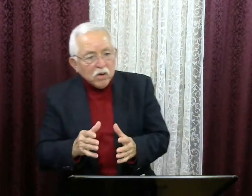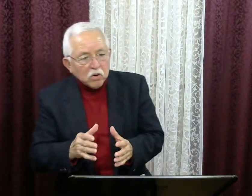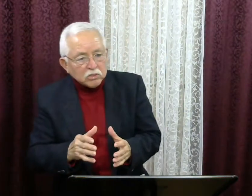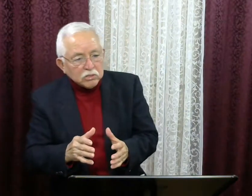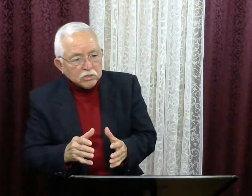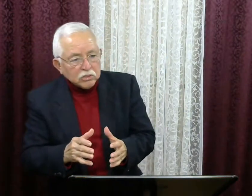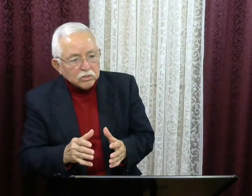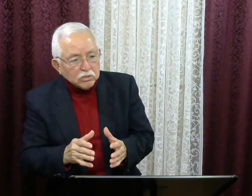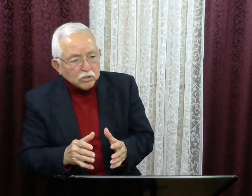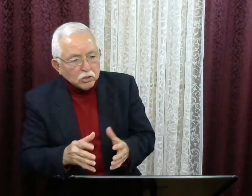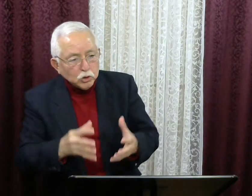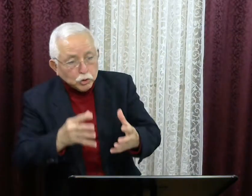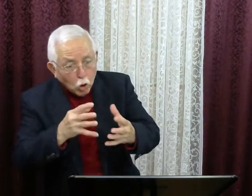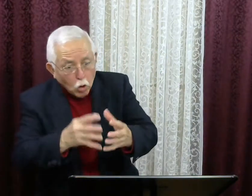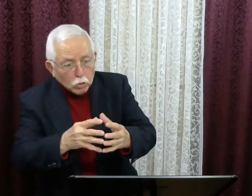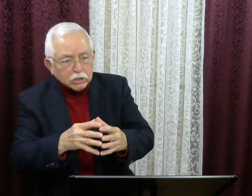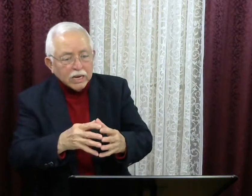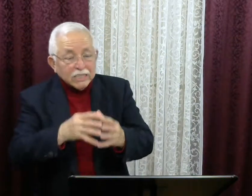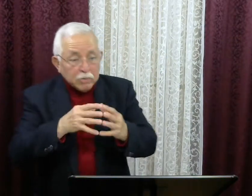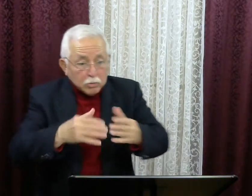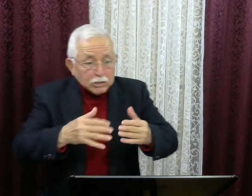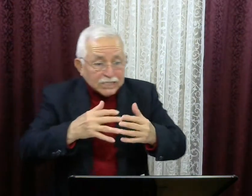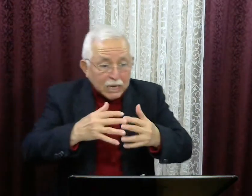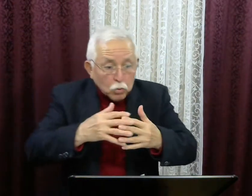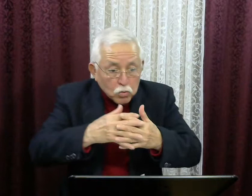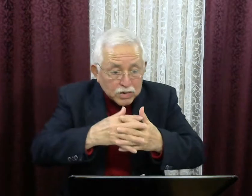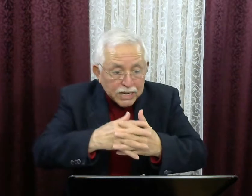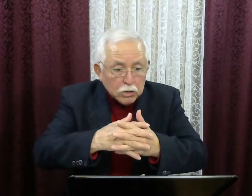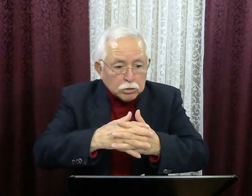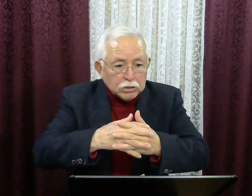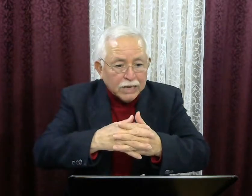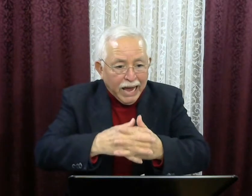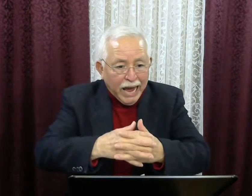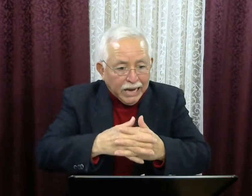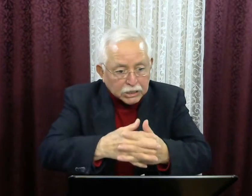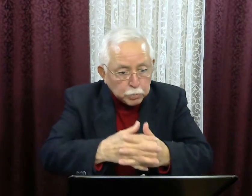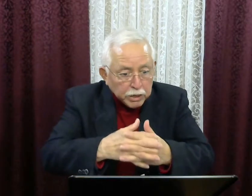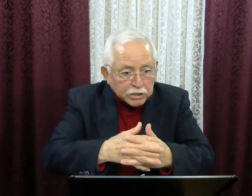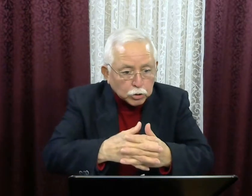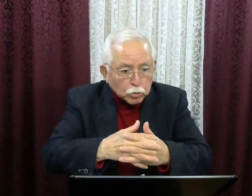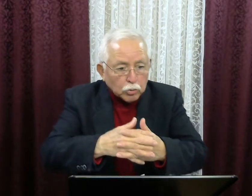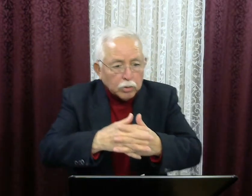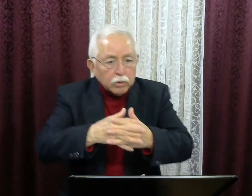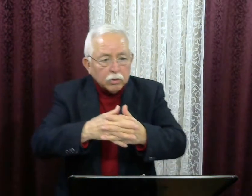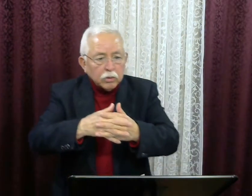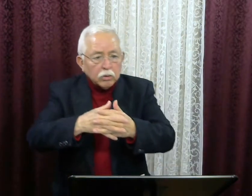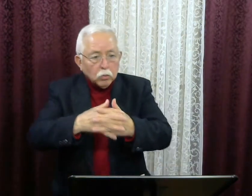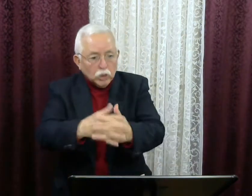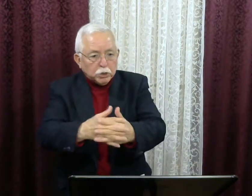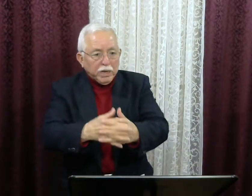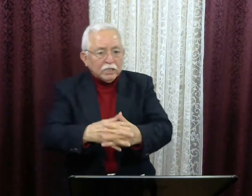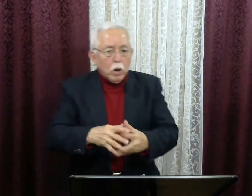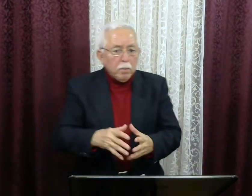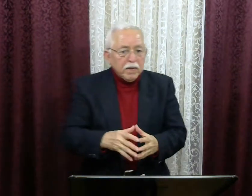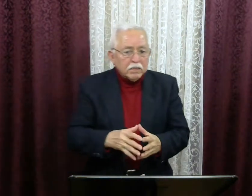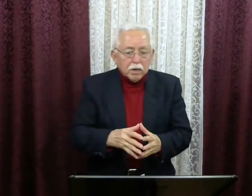Dios. Todos debemos de estar unidos en espíritu o espiritualmente,